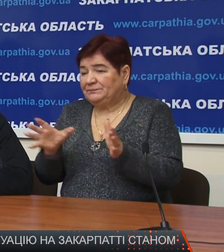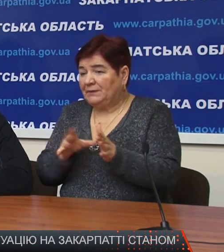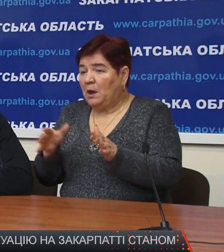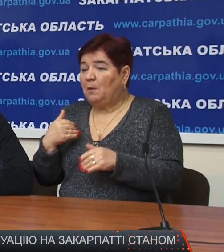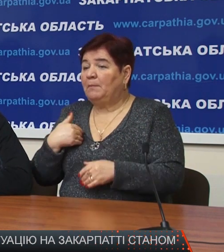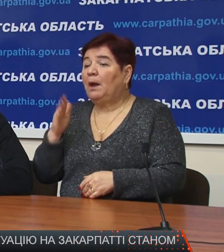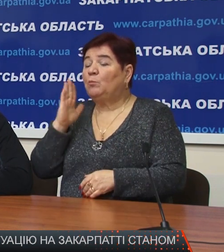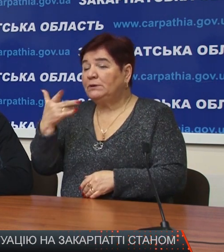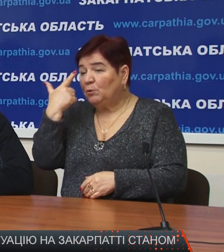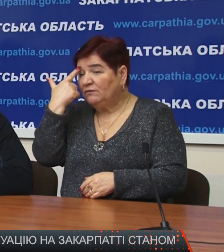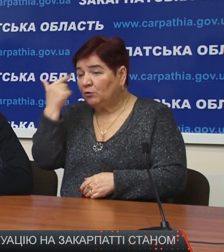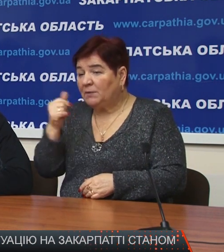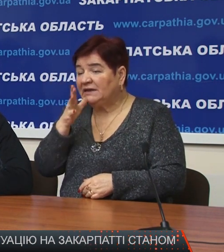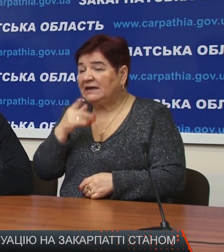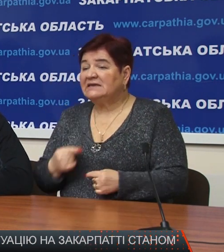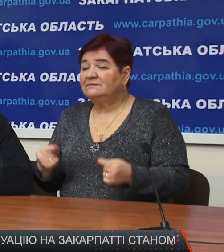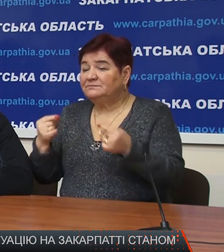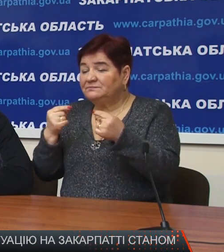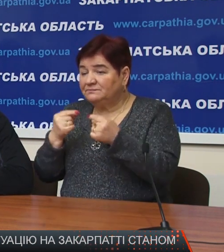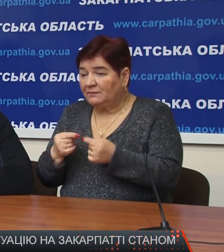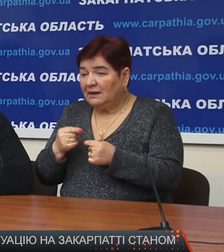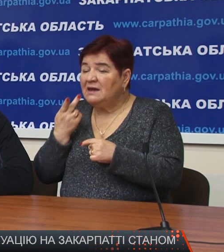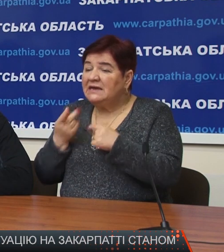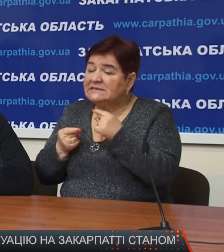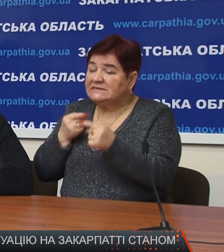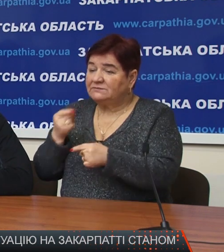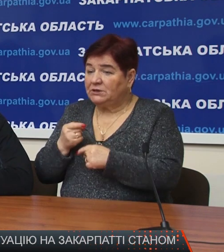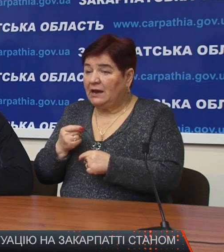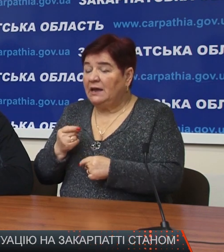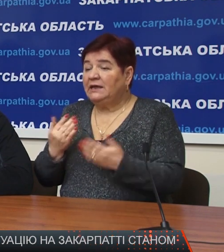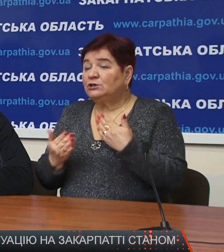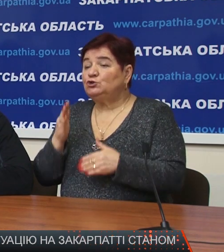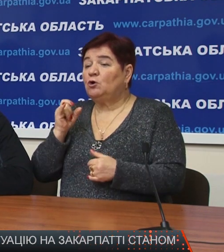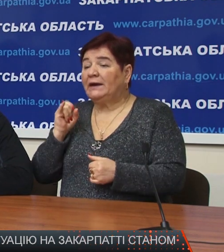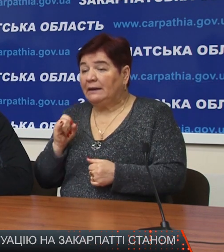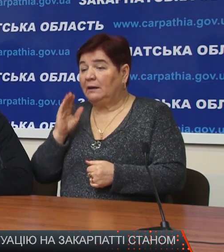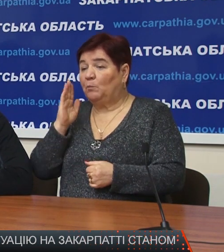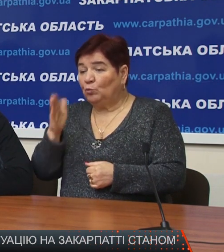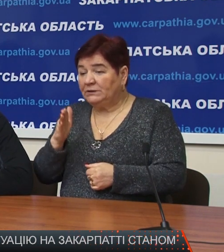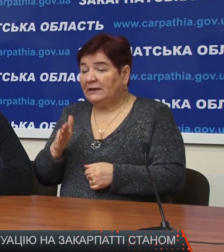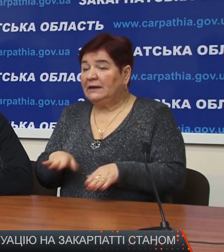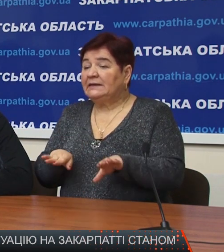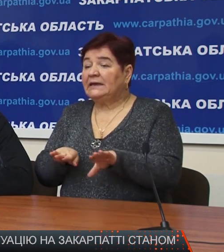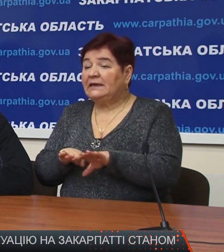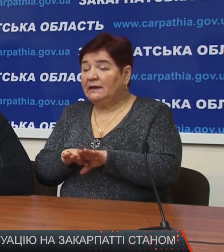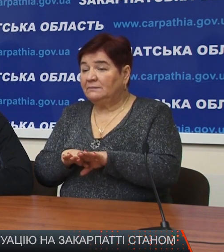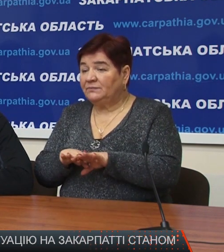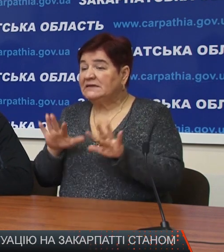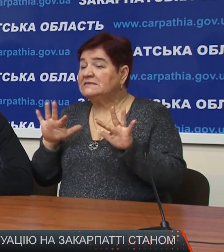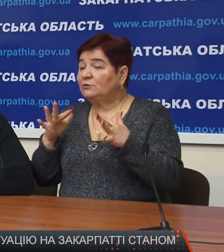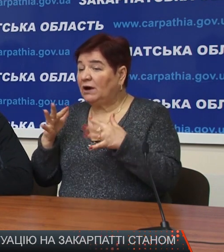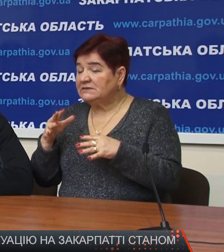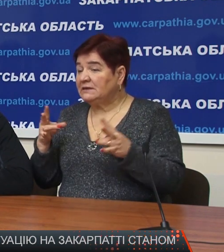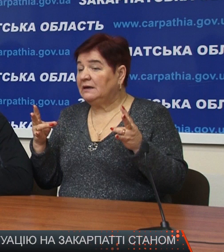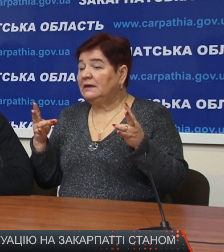будемо інформувати завчасно, завжди. Якщо, не дай Бог, навіть і буде, і можливі такі можуть бути такі ситуації,